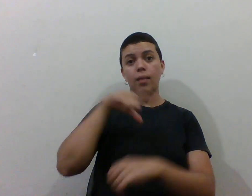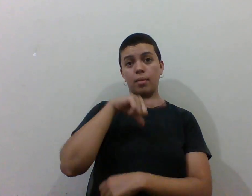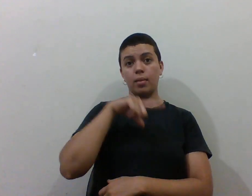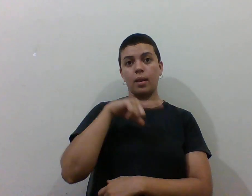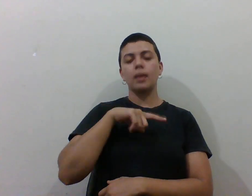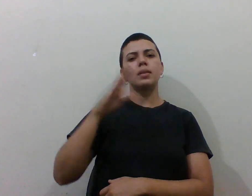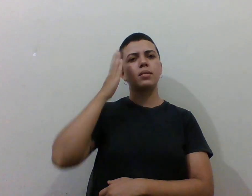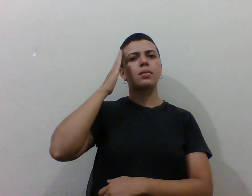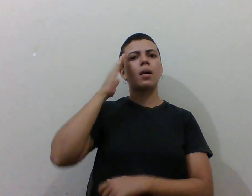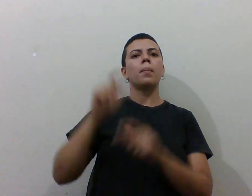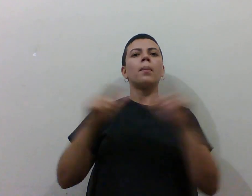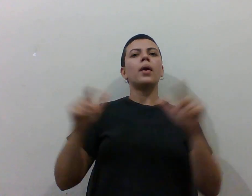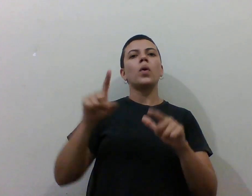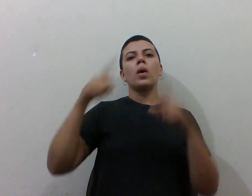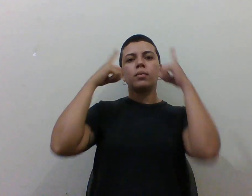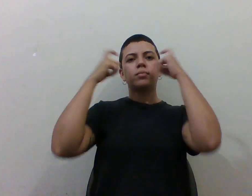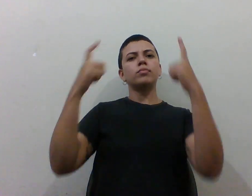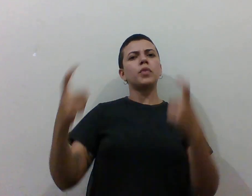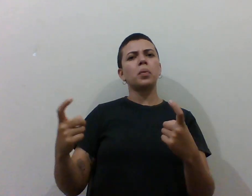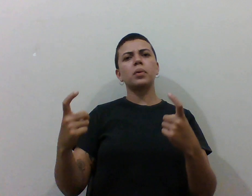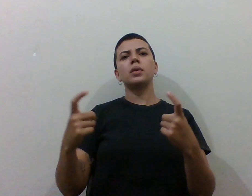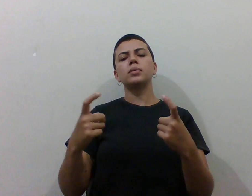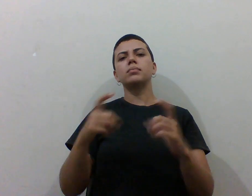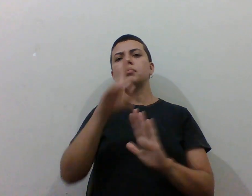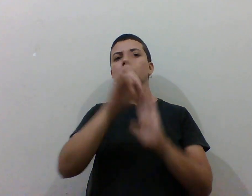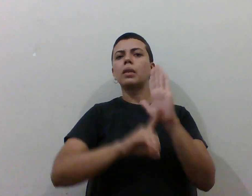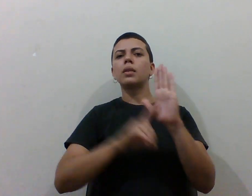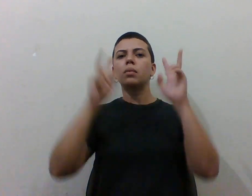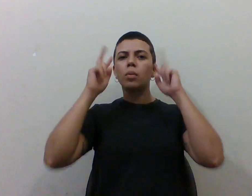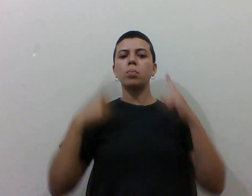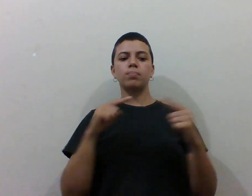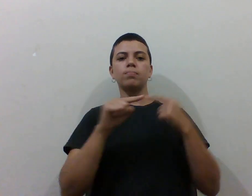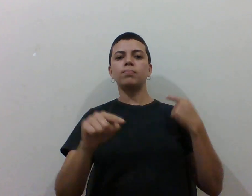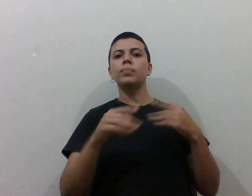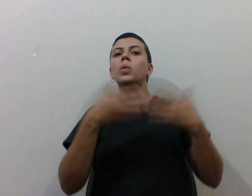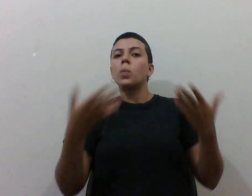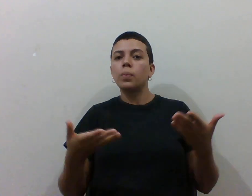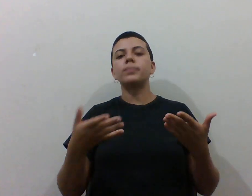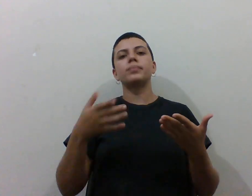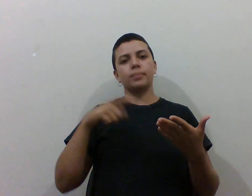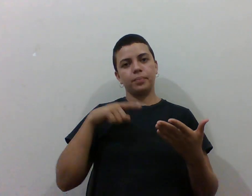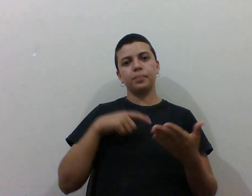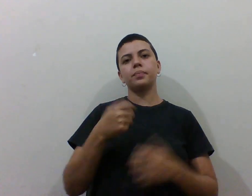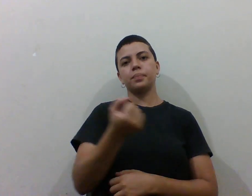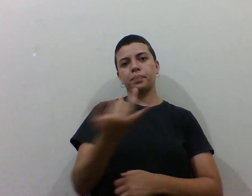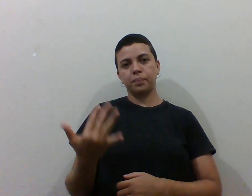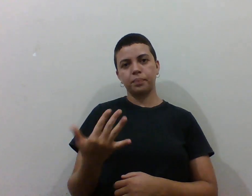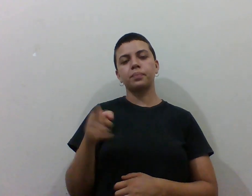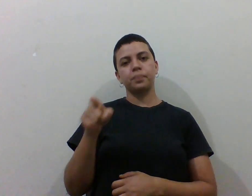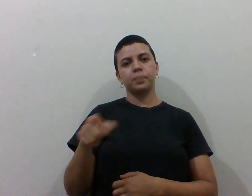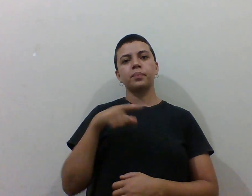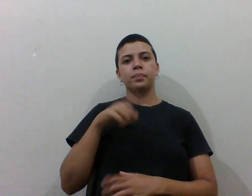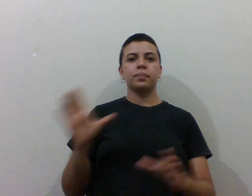inclusive para saber o modo como se comportar com relação a elas onde pode focar a sua qualificação